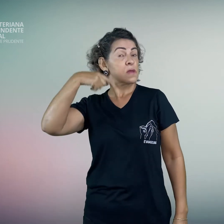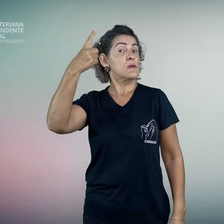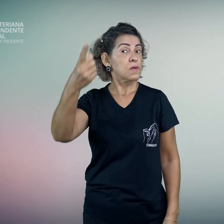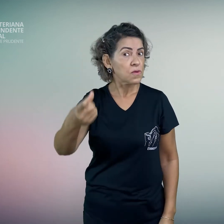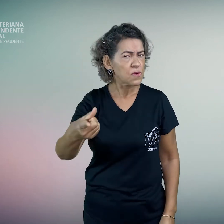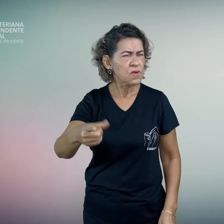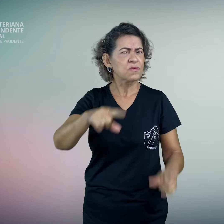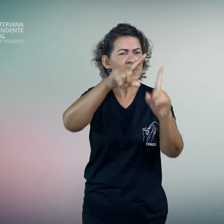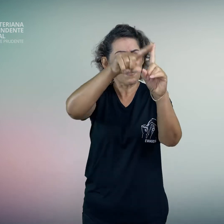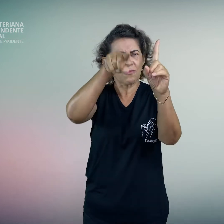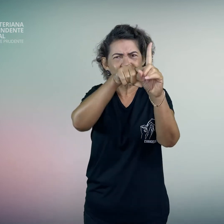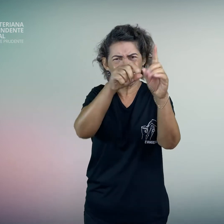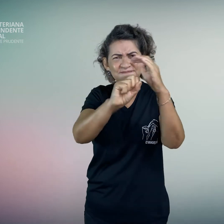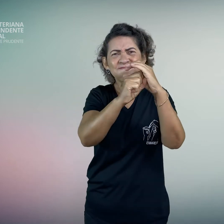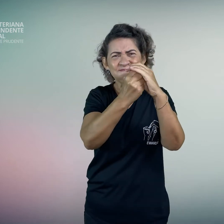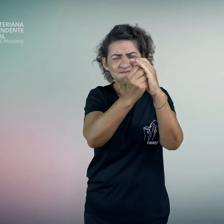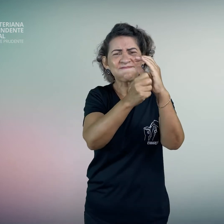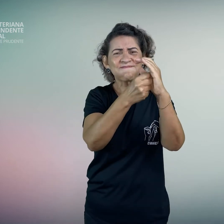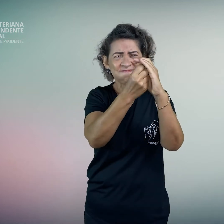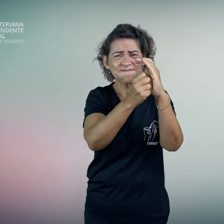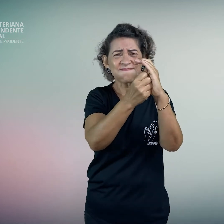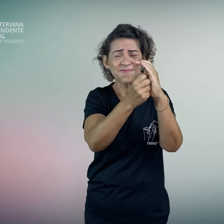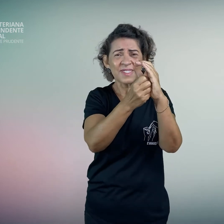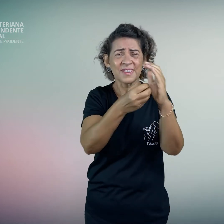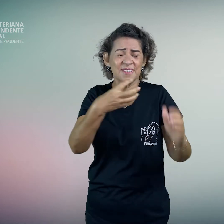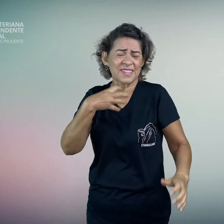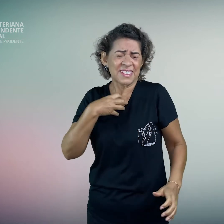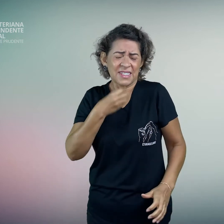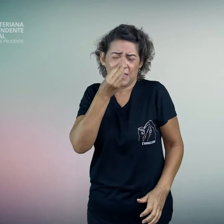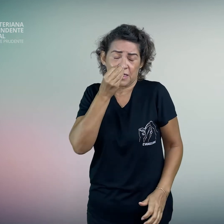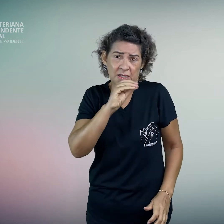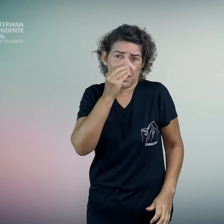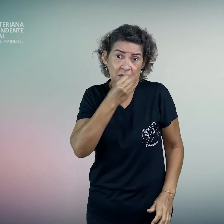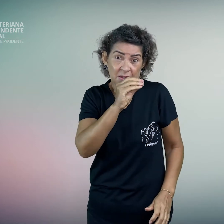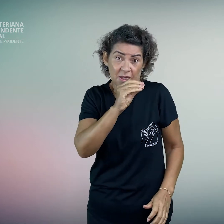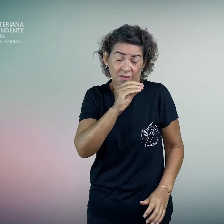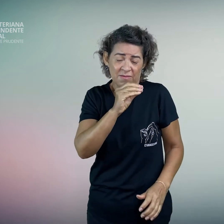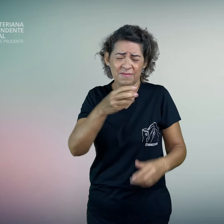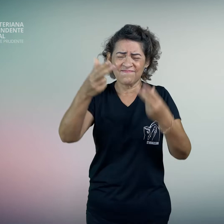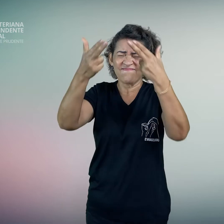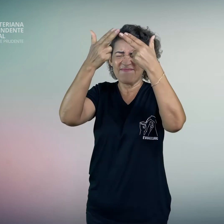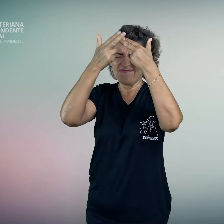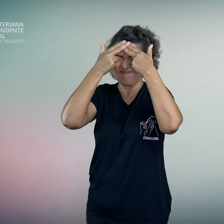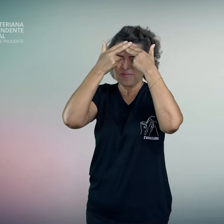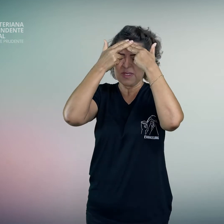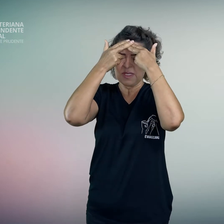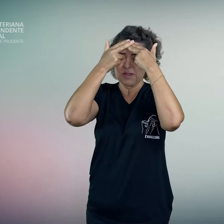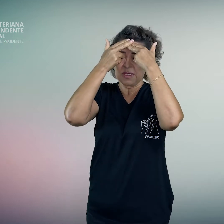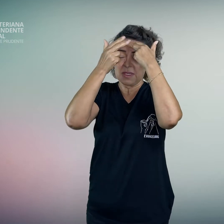morrer e por isso morrem poucos dias depois de nascerem, mesmo